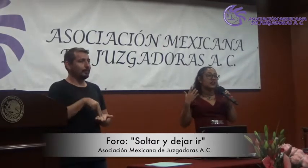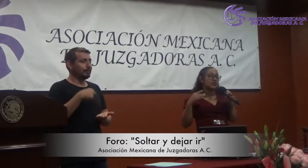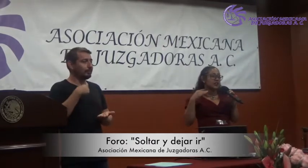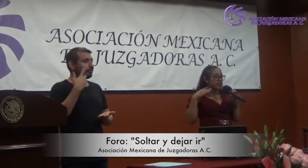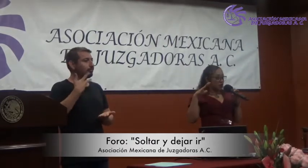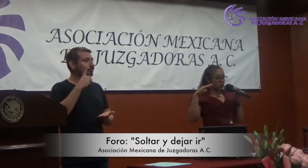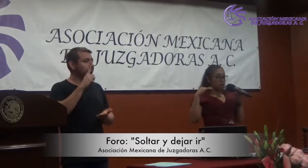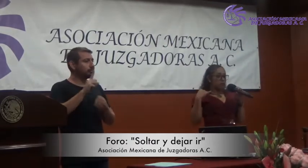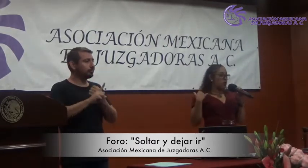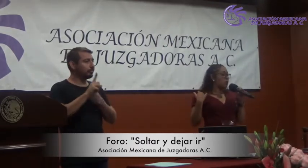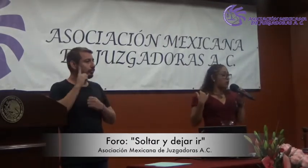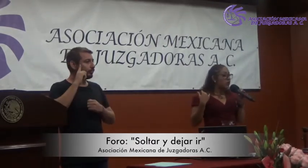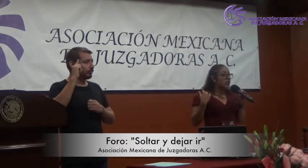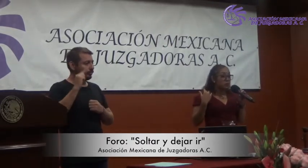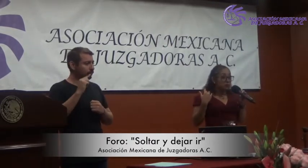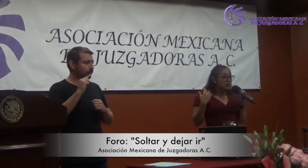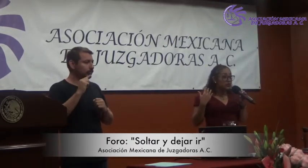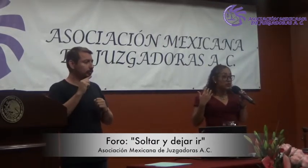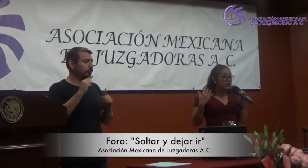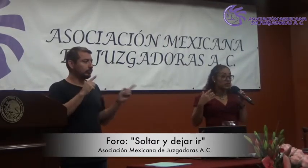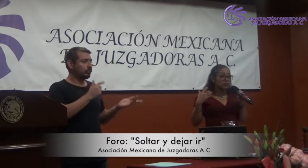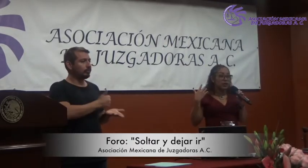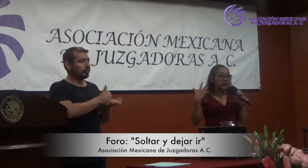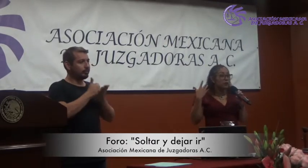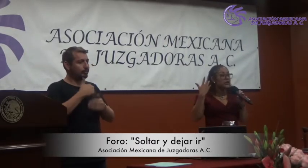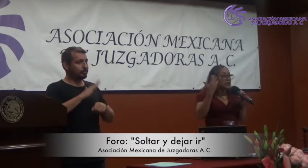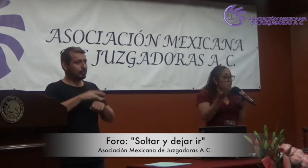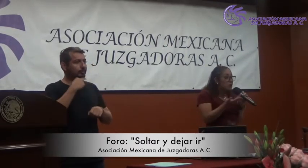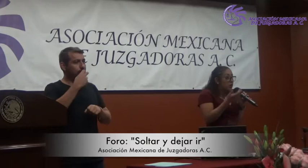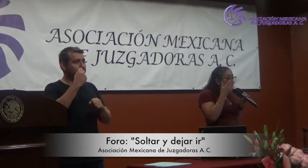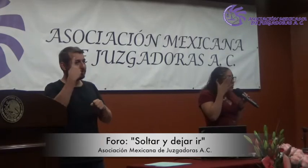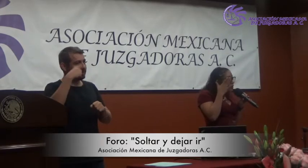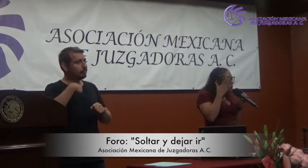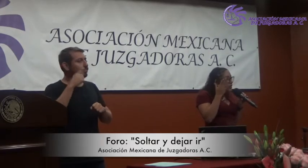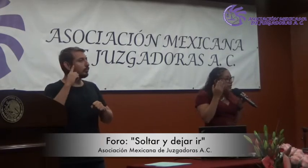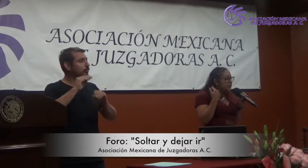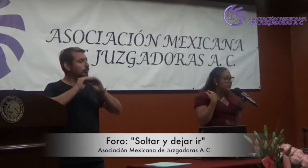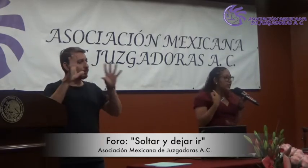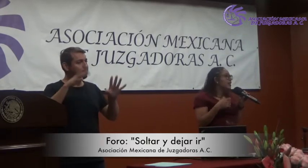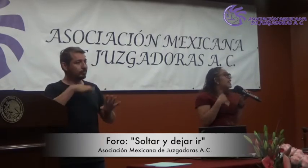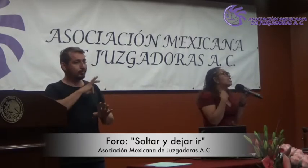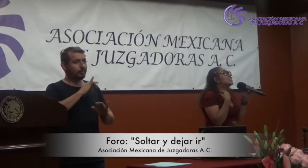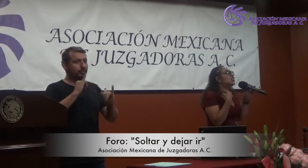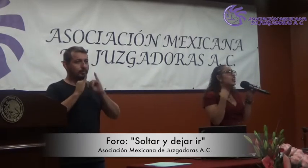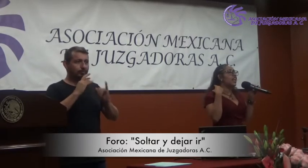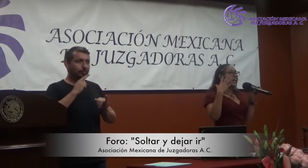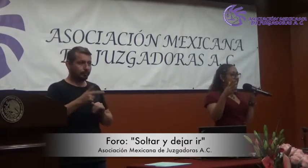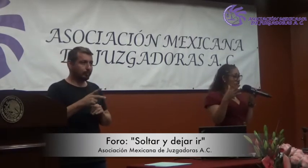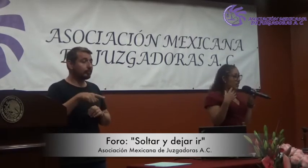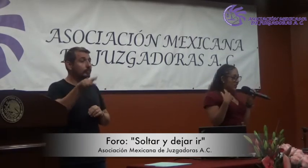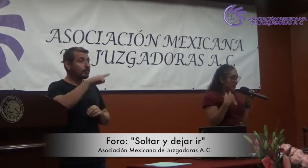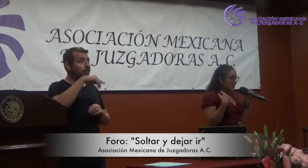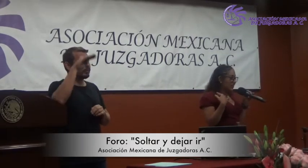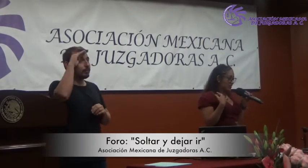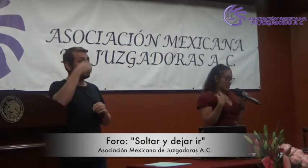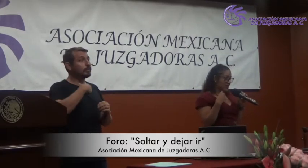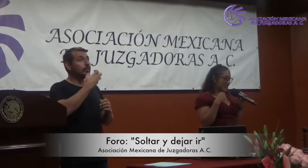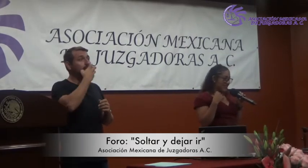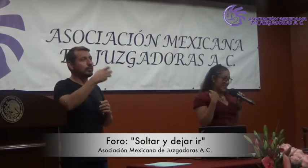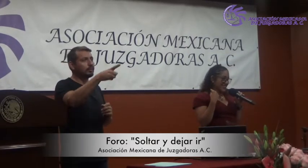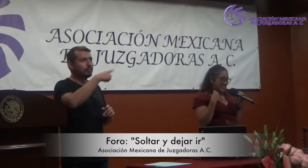necesita tener un poco más fuerte mi voz, entonces para que pueda hacer una mejor interpretación. Entonces no crean que estoy